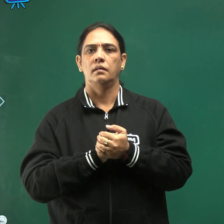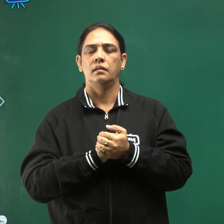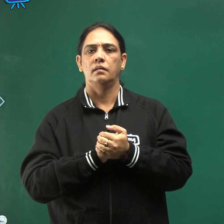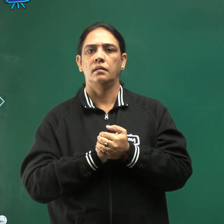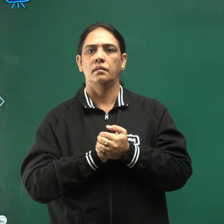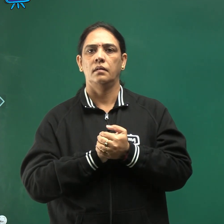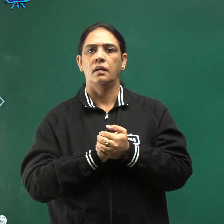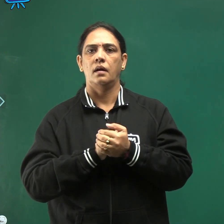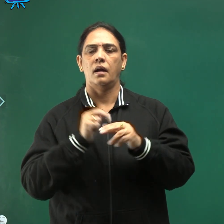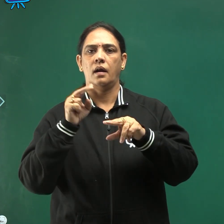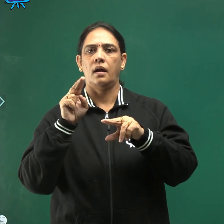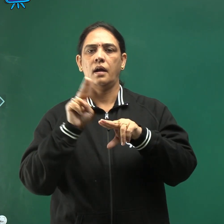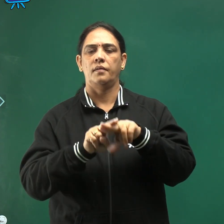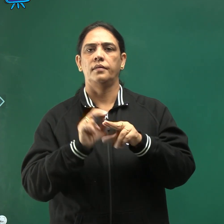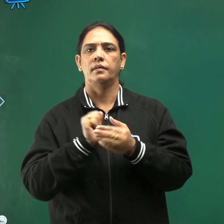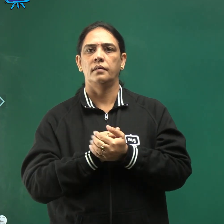f